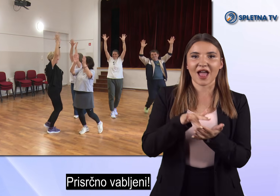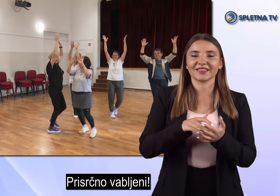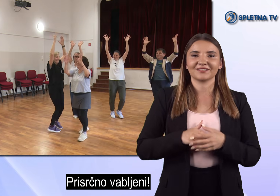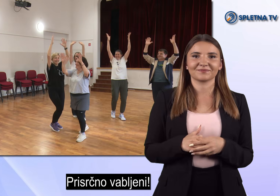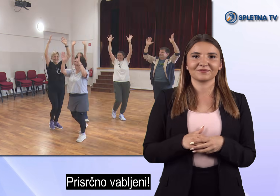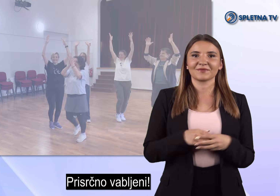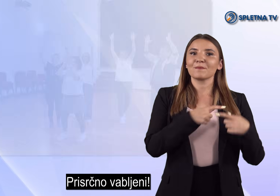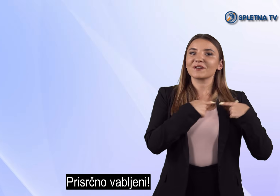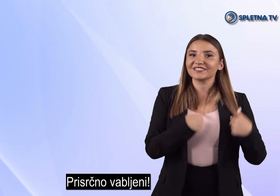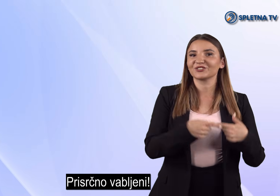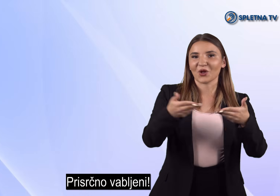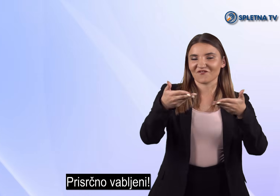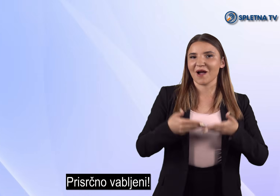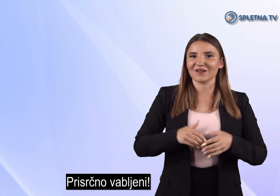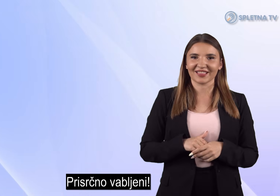Prisrčno vabljeni.